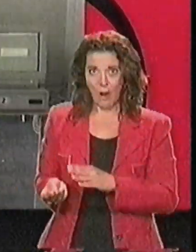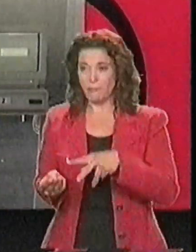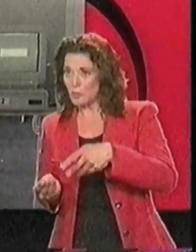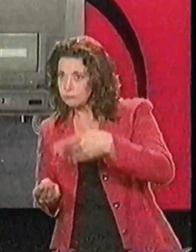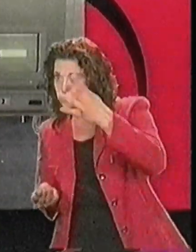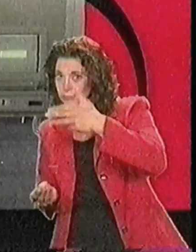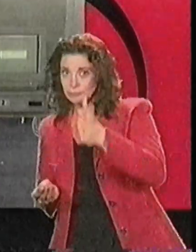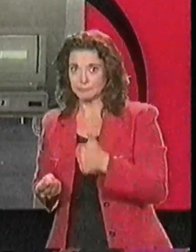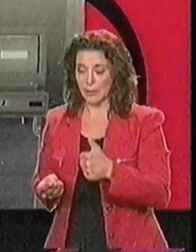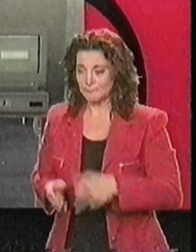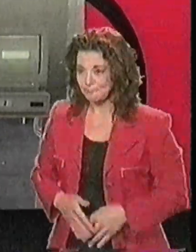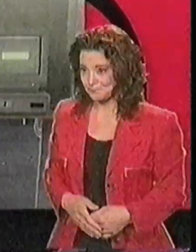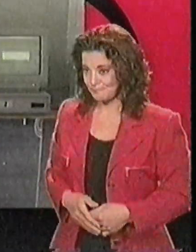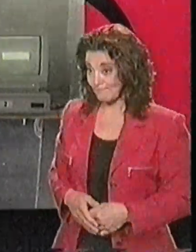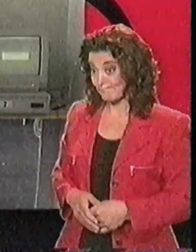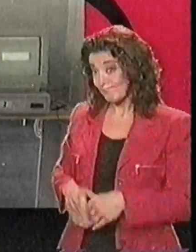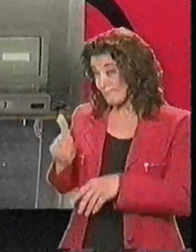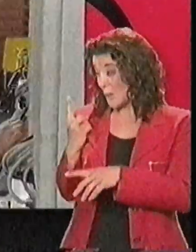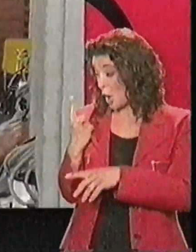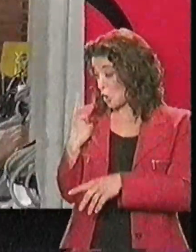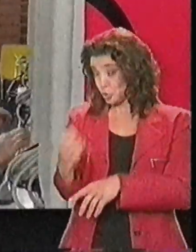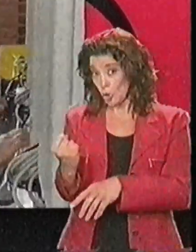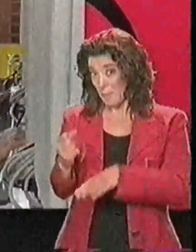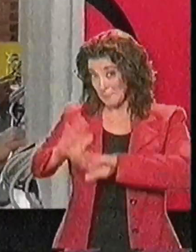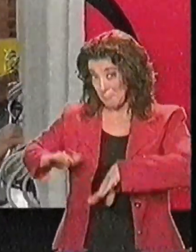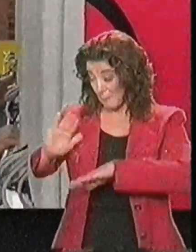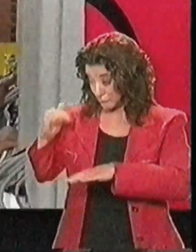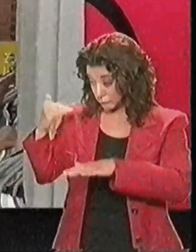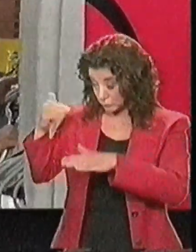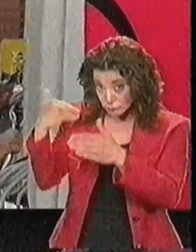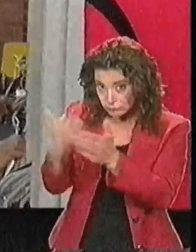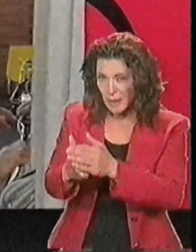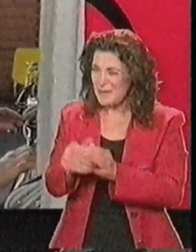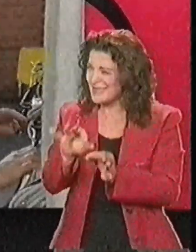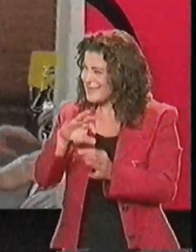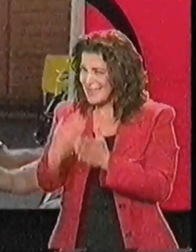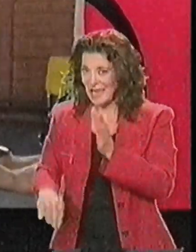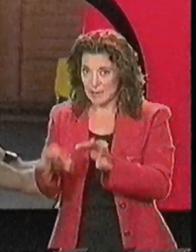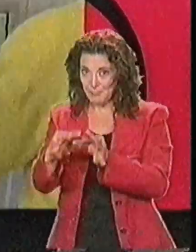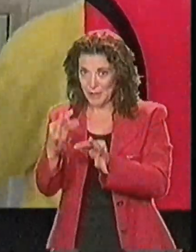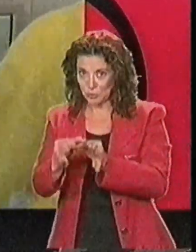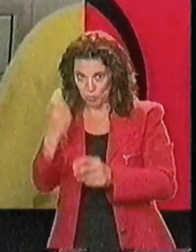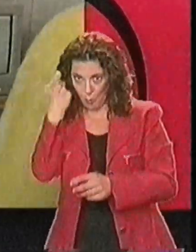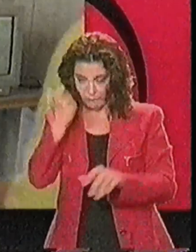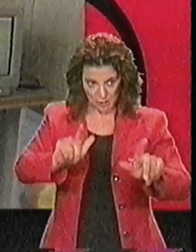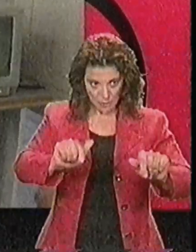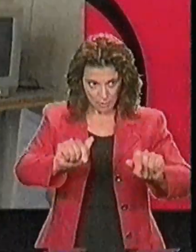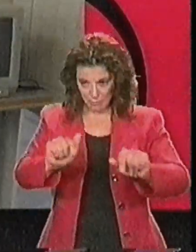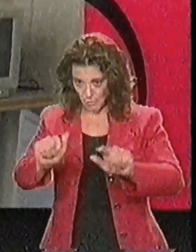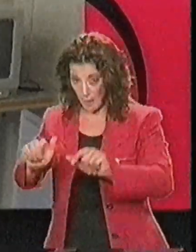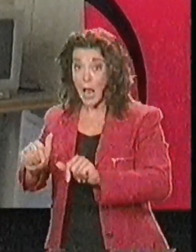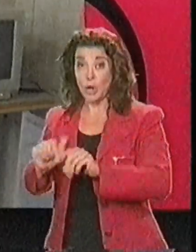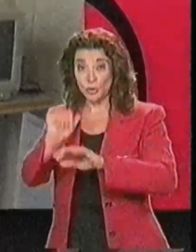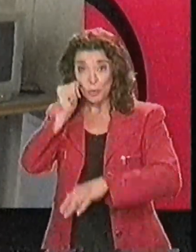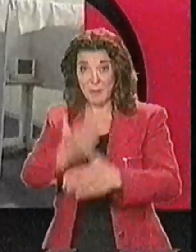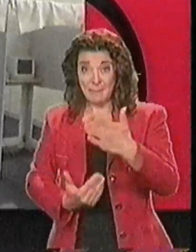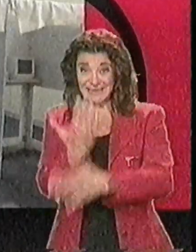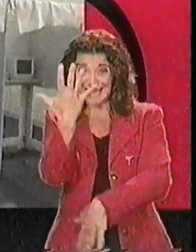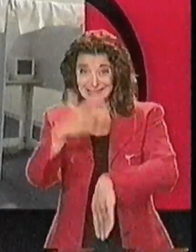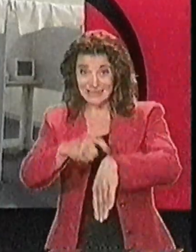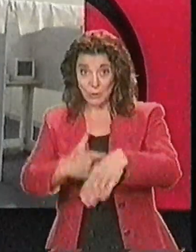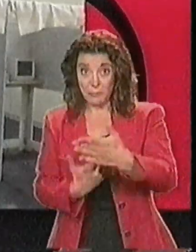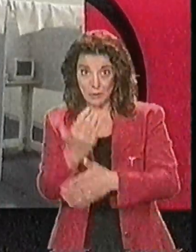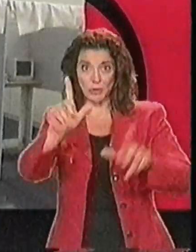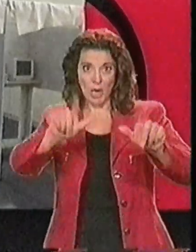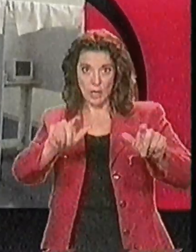préparatifs ont commencé il y a une semaine, mais jusqu'à la dernière minute, les ouvriers s'activeront. Demain, dès 5h du matin, ils devront encore installer